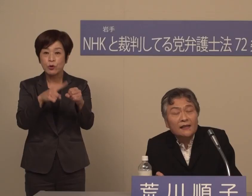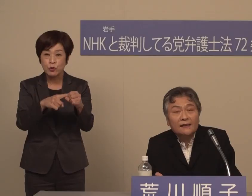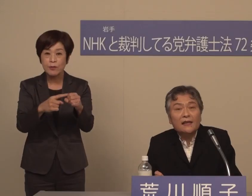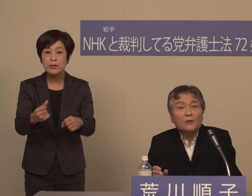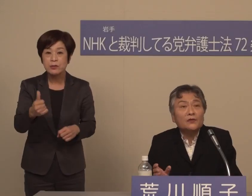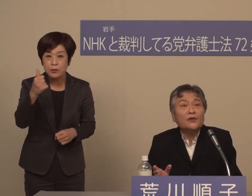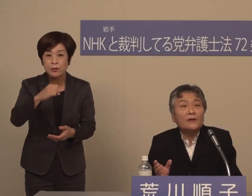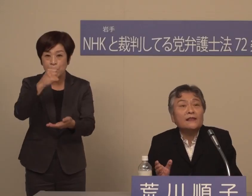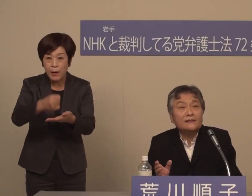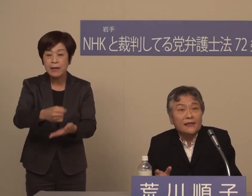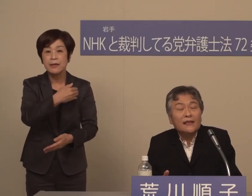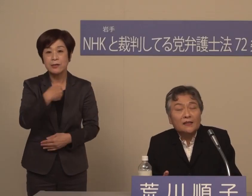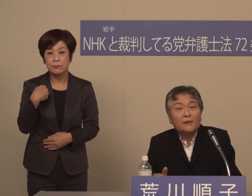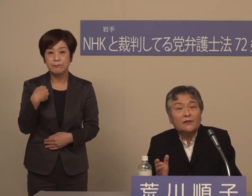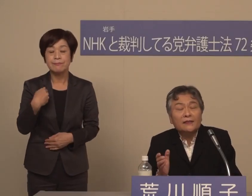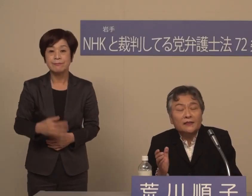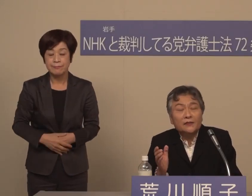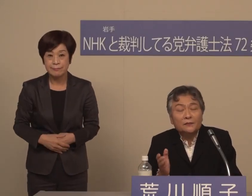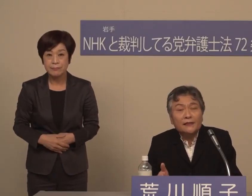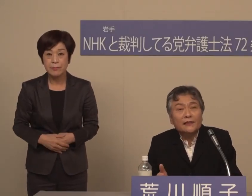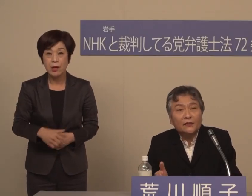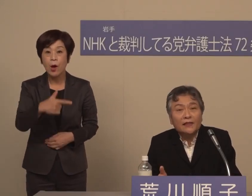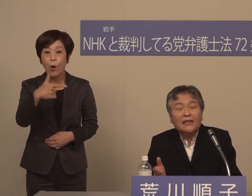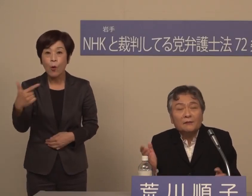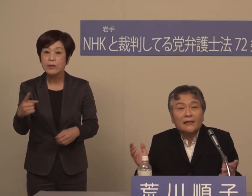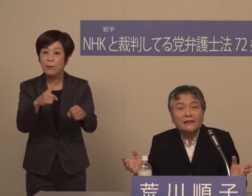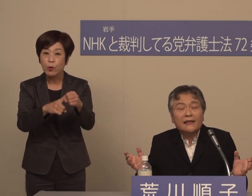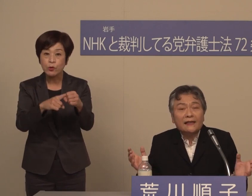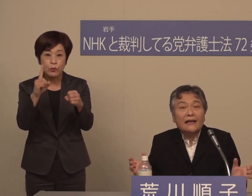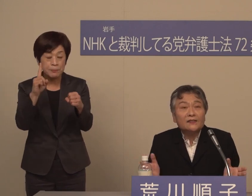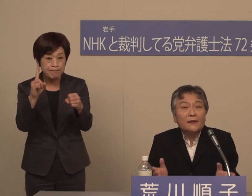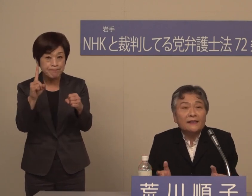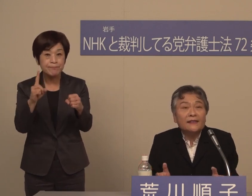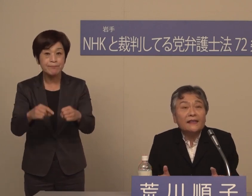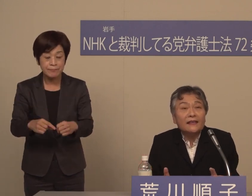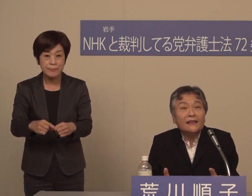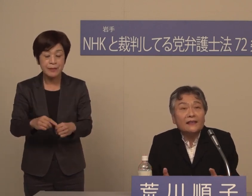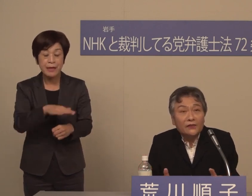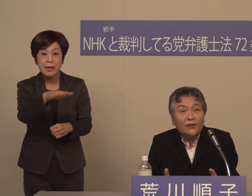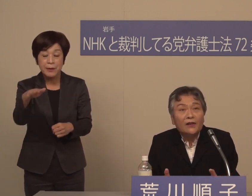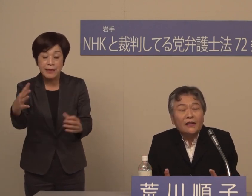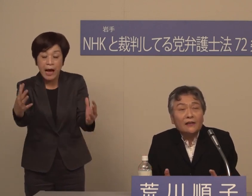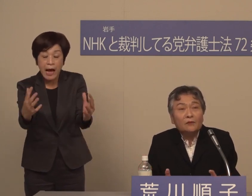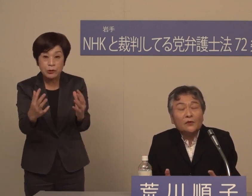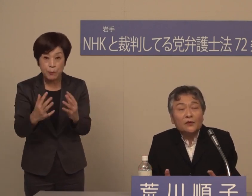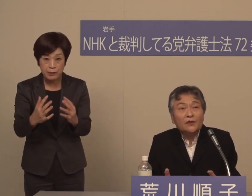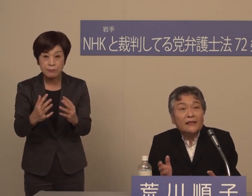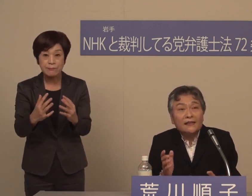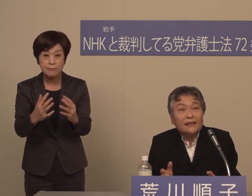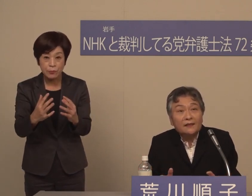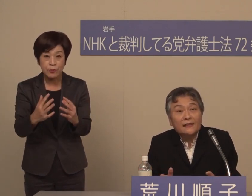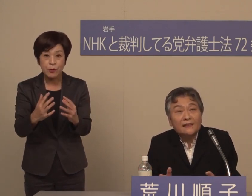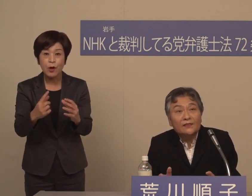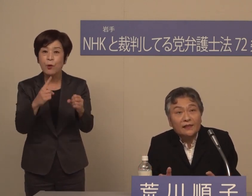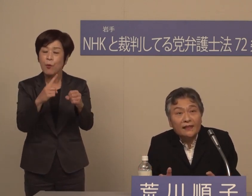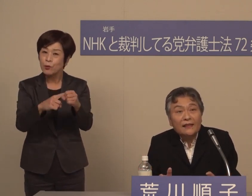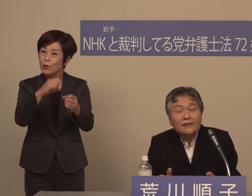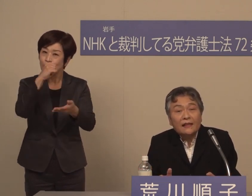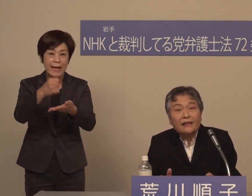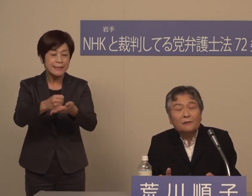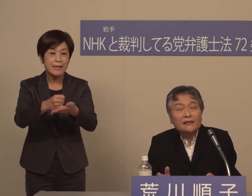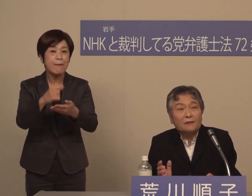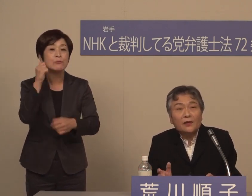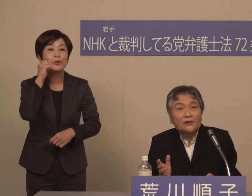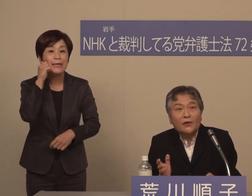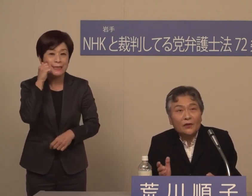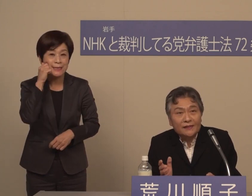思います大北表はですね今いますっていう意味ましたように皆さんが集まっていただかないとあの目標達成になりませんので